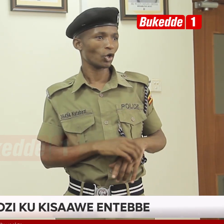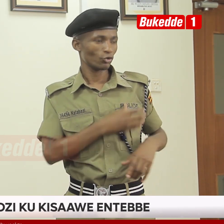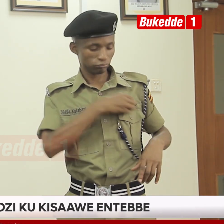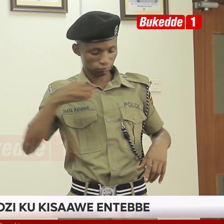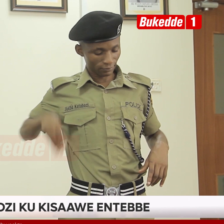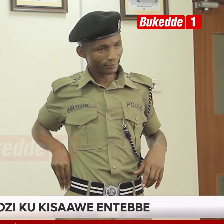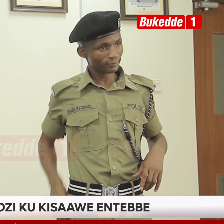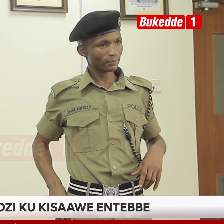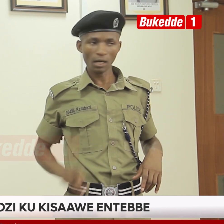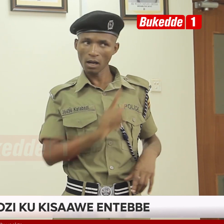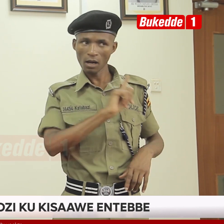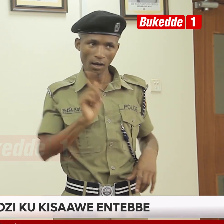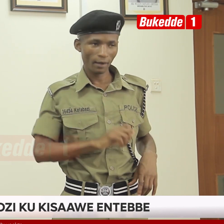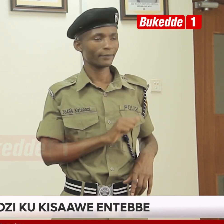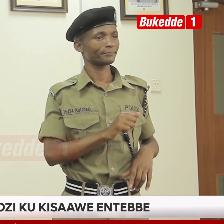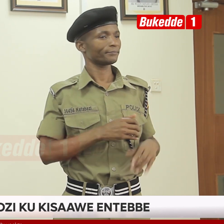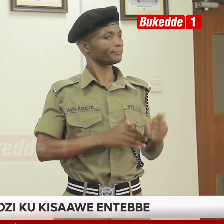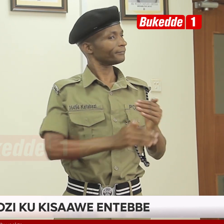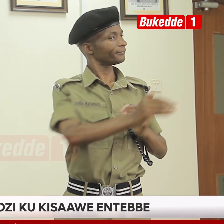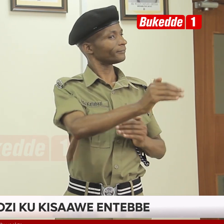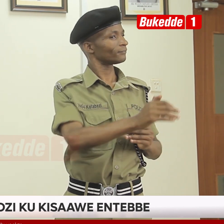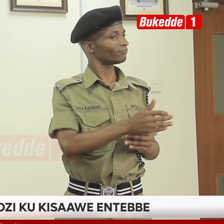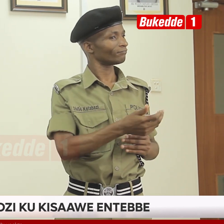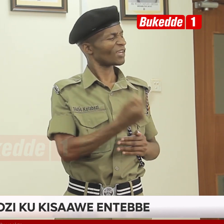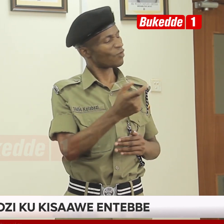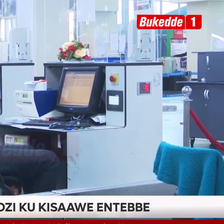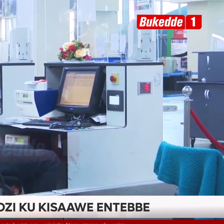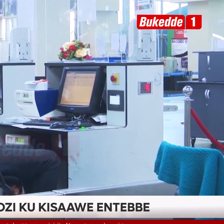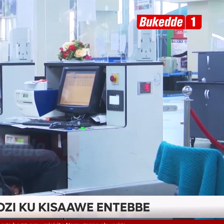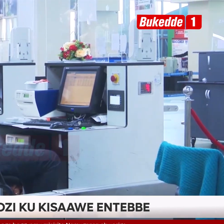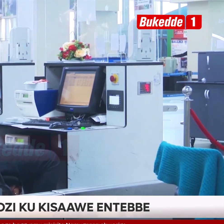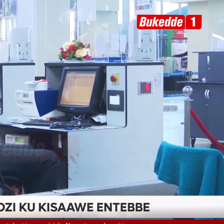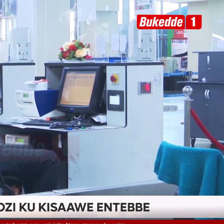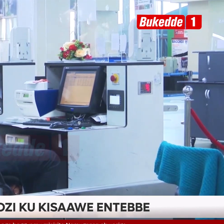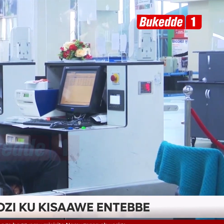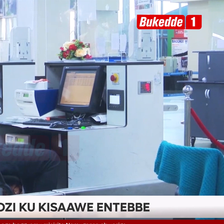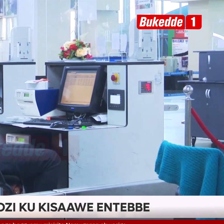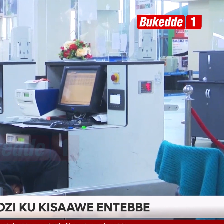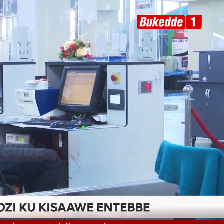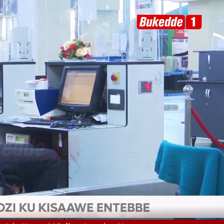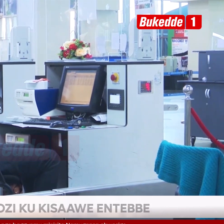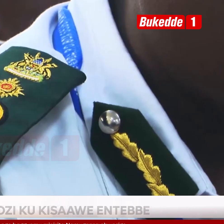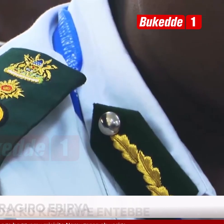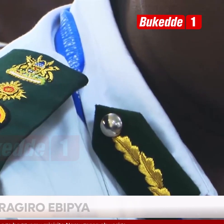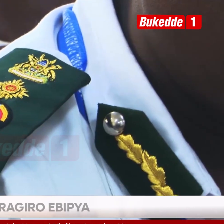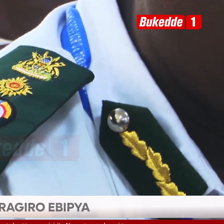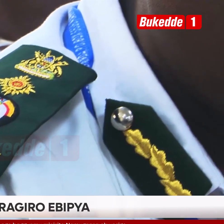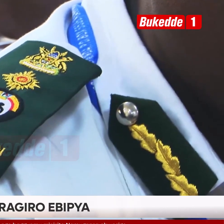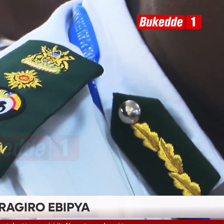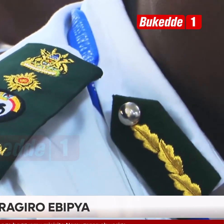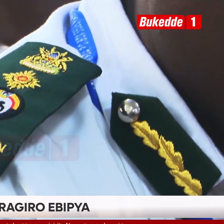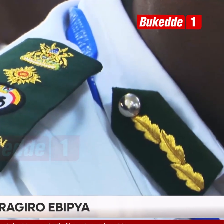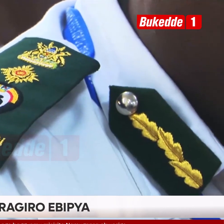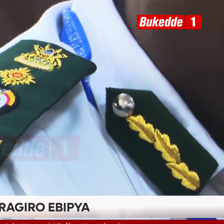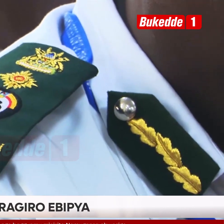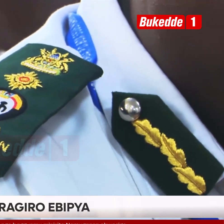nsawo kigenda kubeerako permanent okutandika ndowooza mu wiiki emu oba bbiri. Agambye nti abakozi ba minisita y'ensonga z'omunda tebakkirizibwa